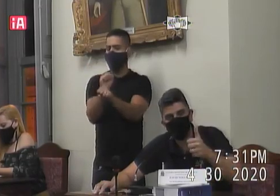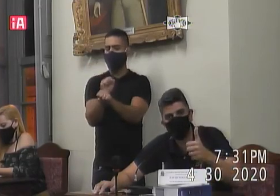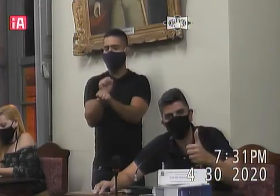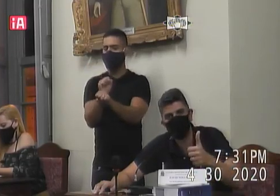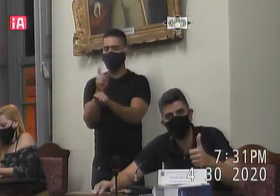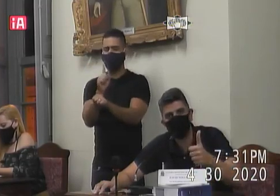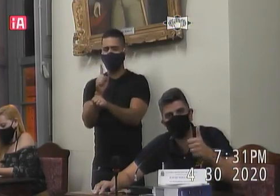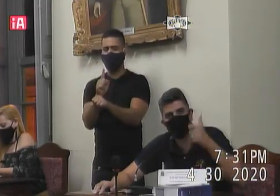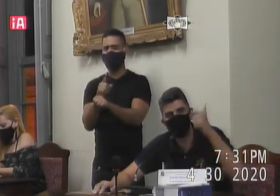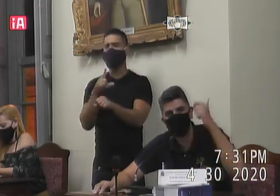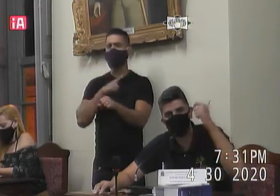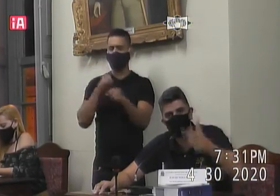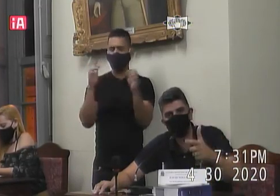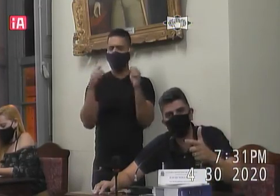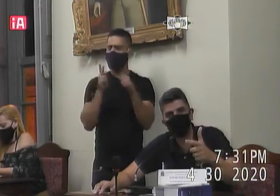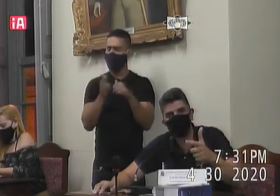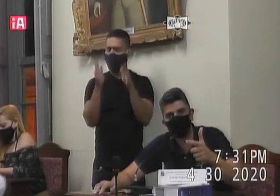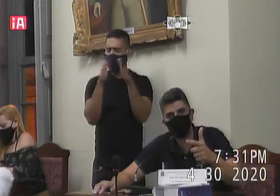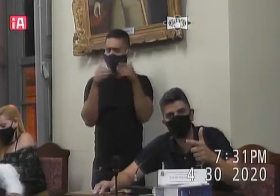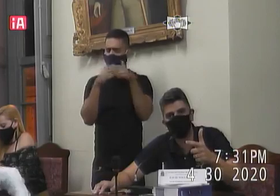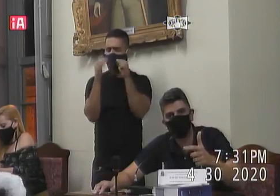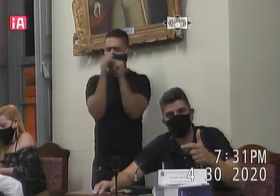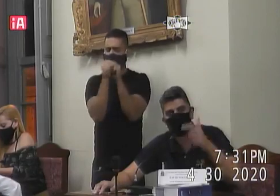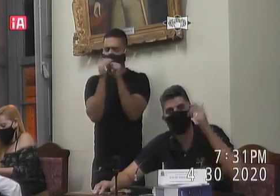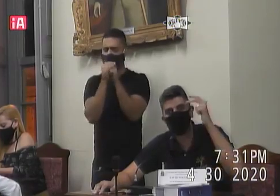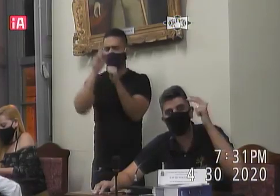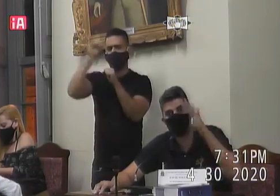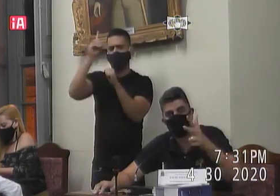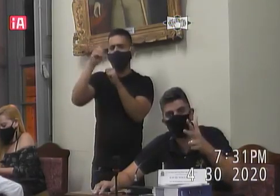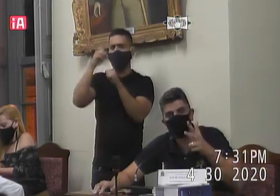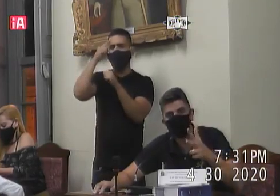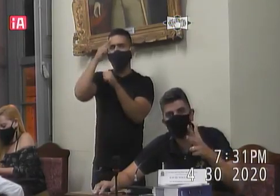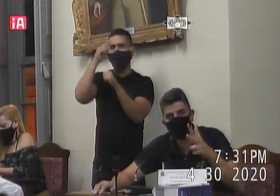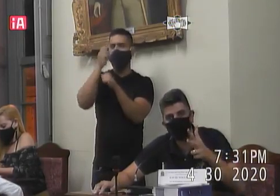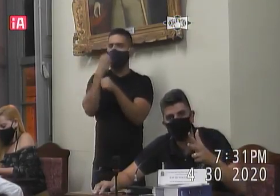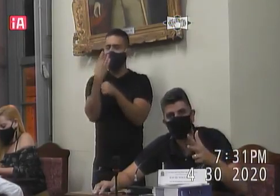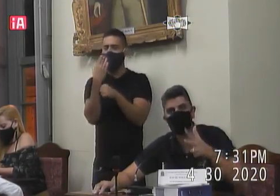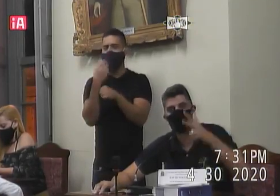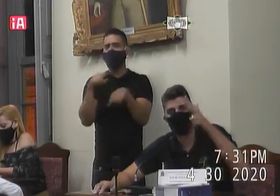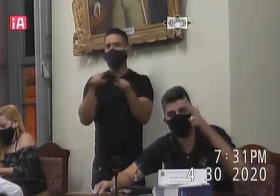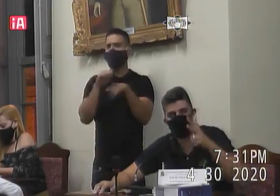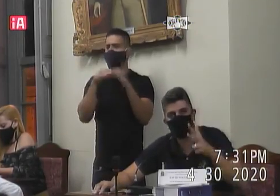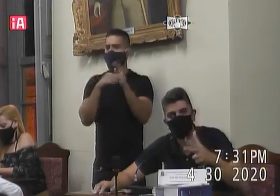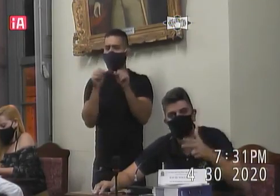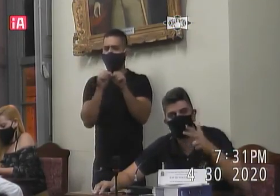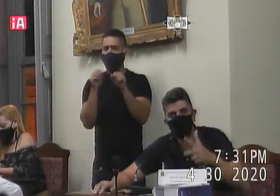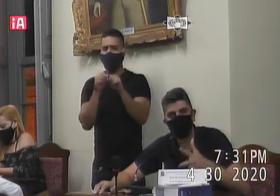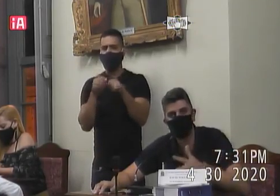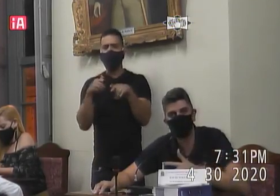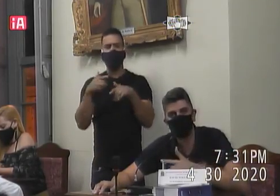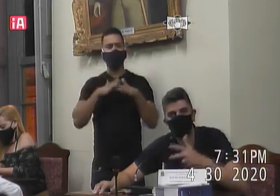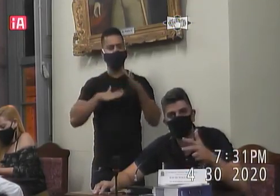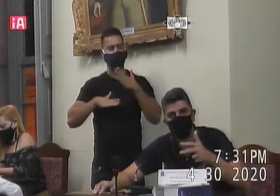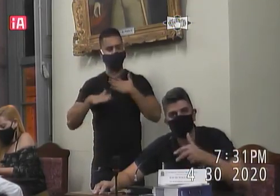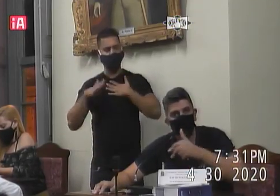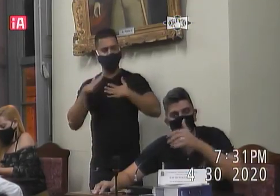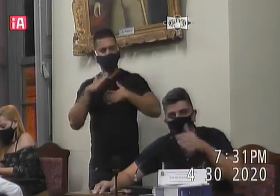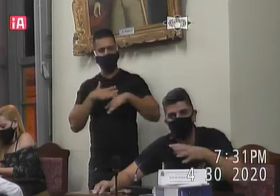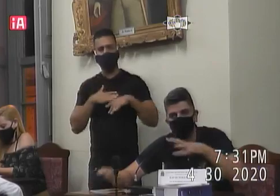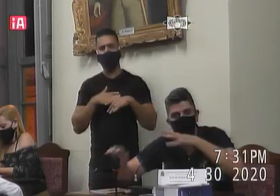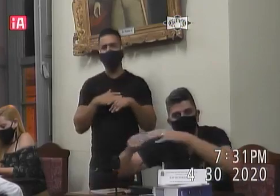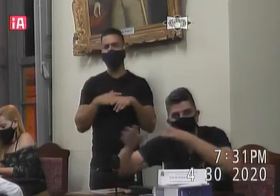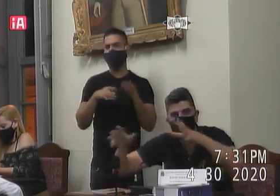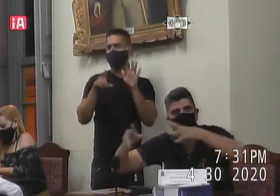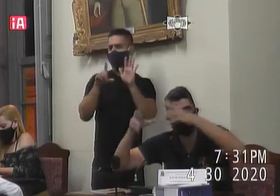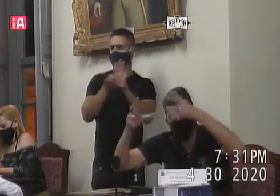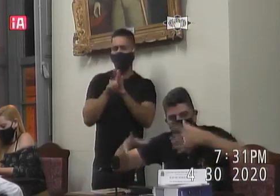têm todas as minhas orações, todos os meus pensamentos positivos e tudo que eu puder fazer para que vocês tenham tranquilidade jurídica,